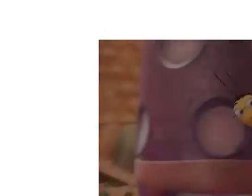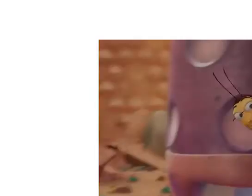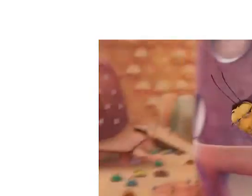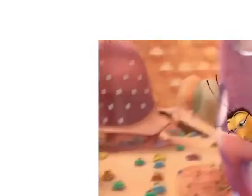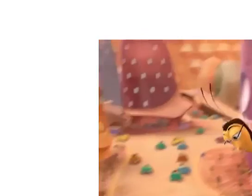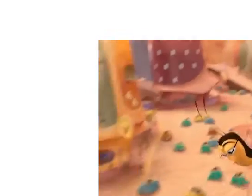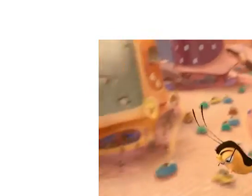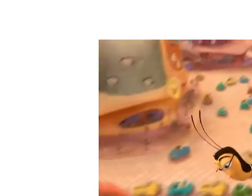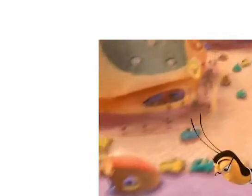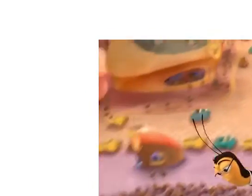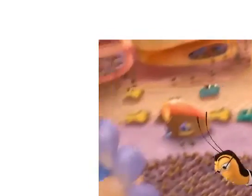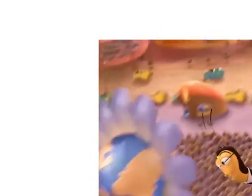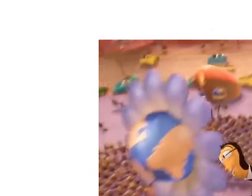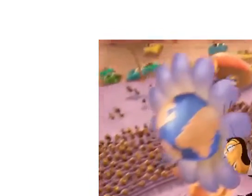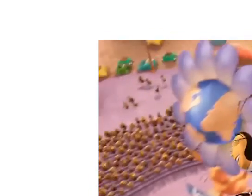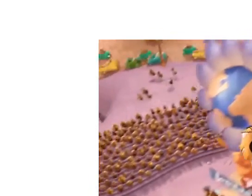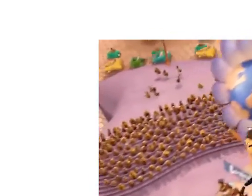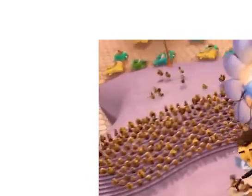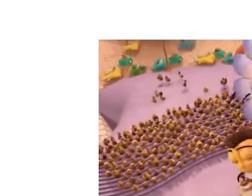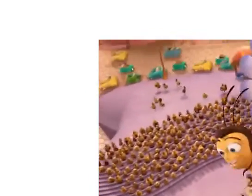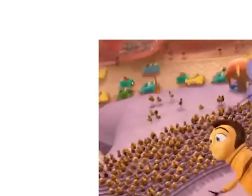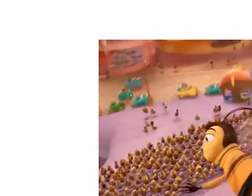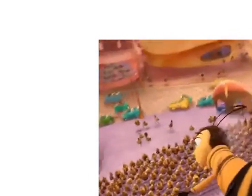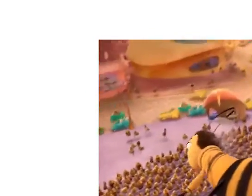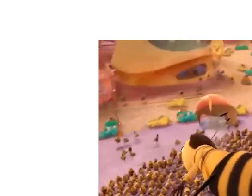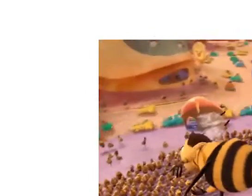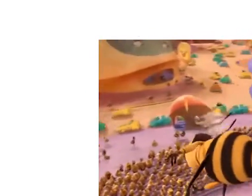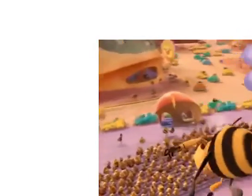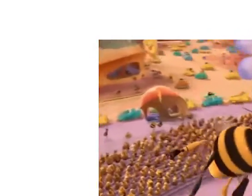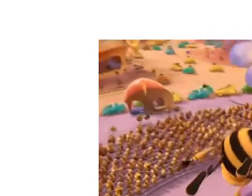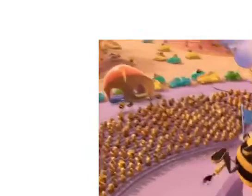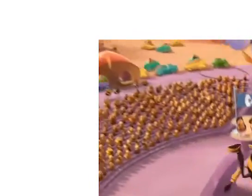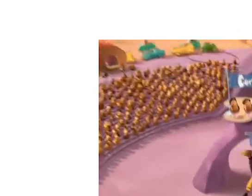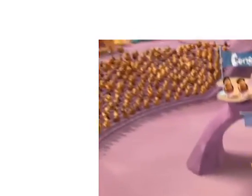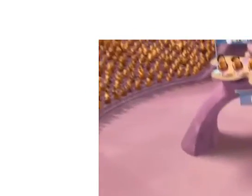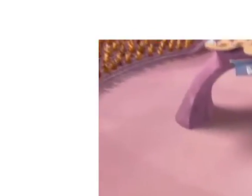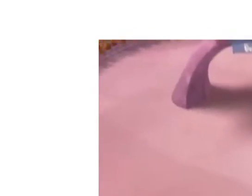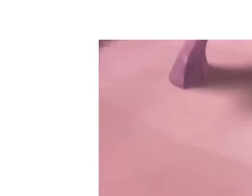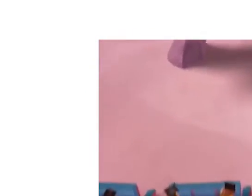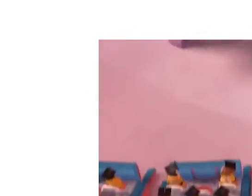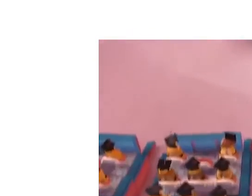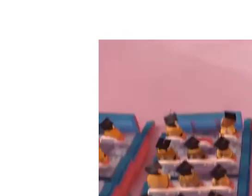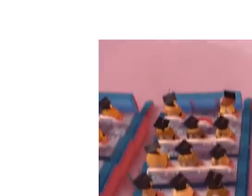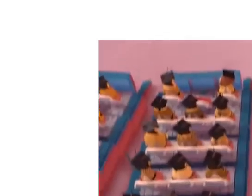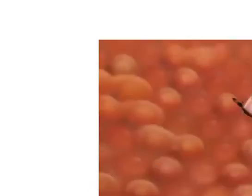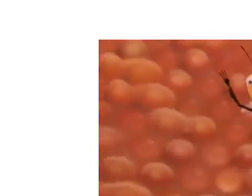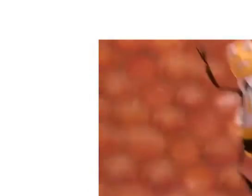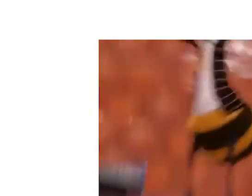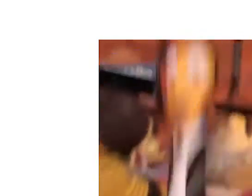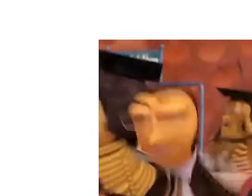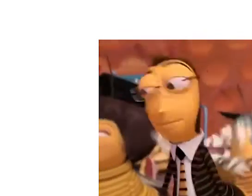Relação de sociedade. Puxa, mas quanta pompa para as circunstâncias.